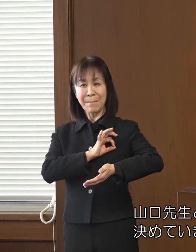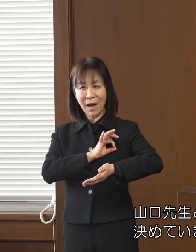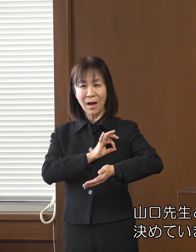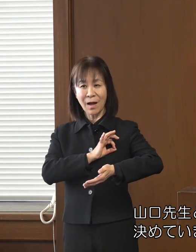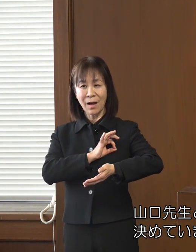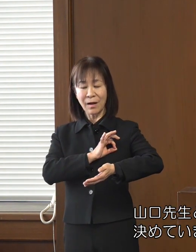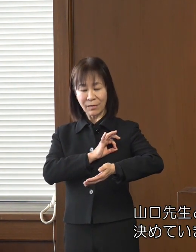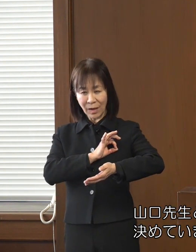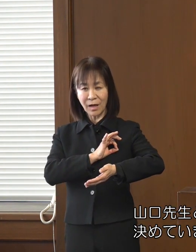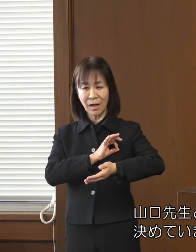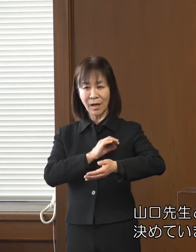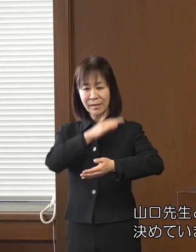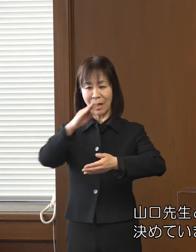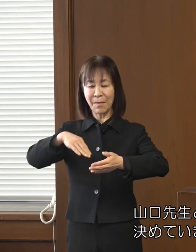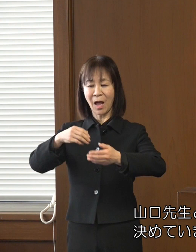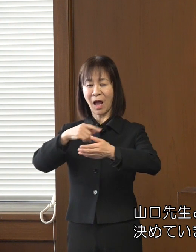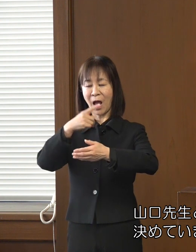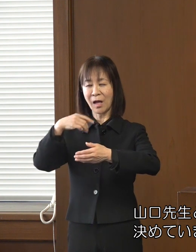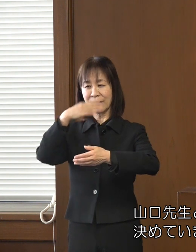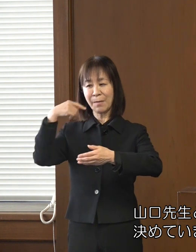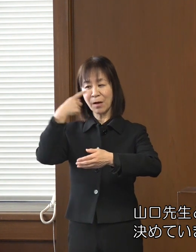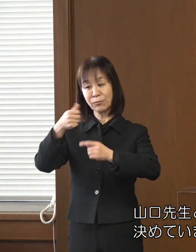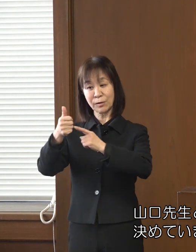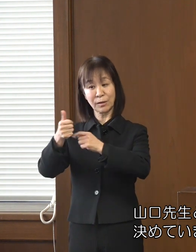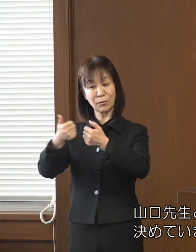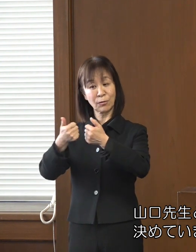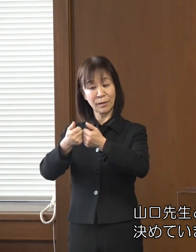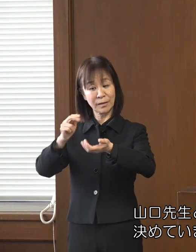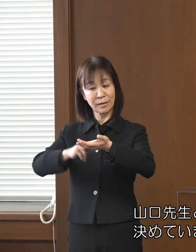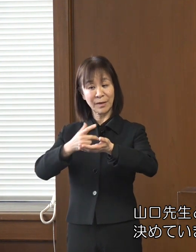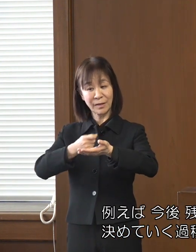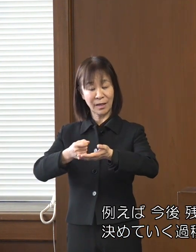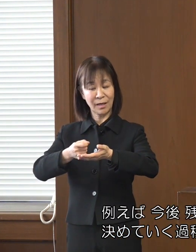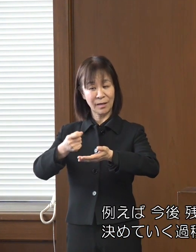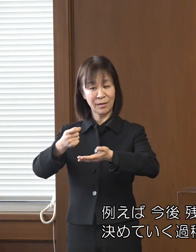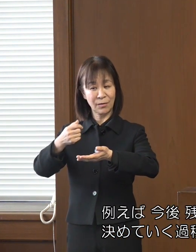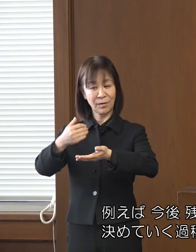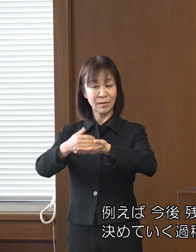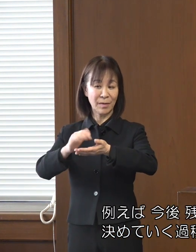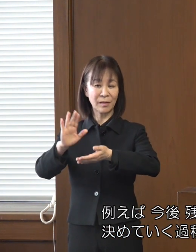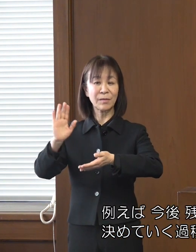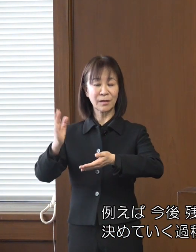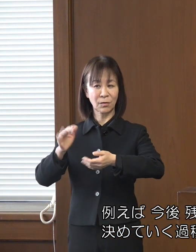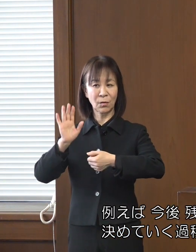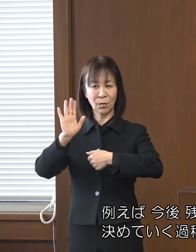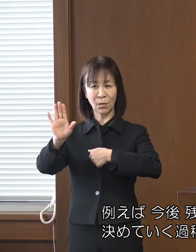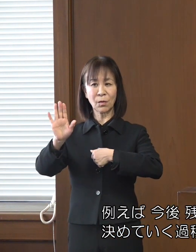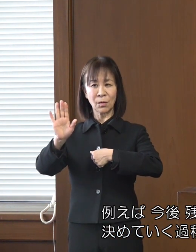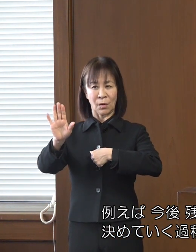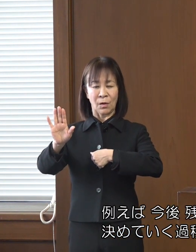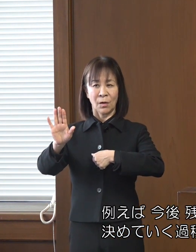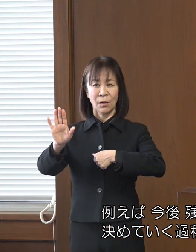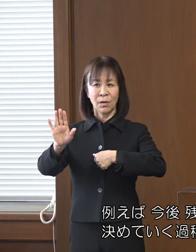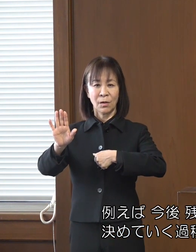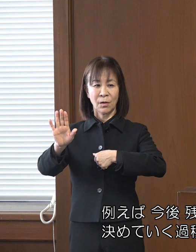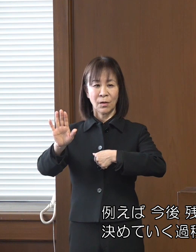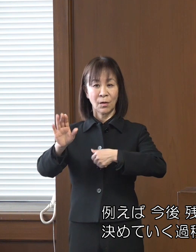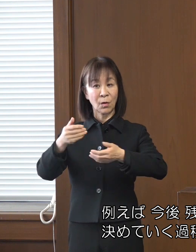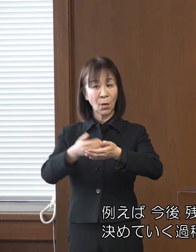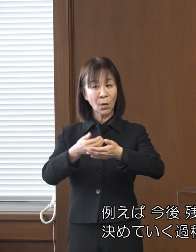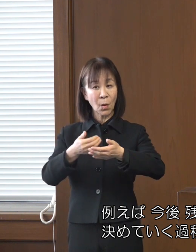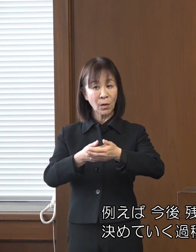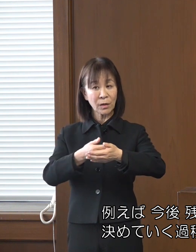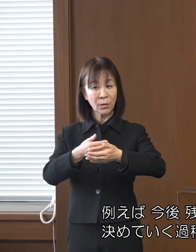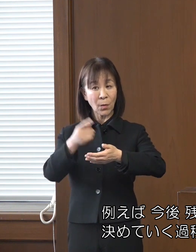ながら決めていきたいということですけれども、まあ、例えば今後その残る